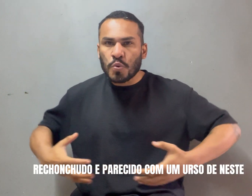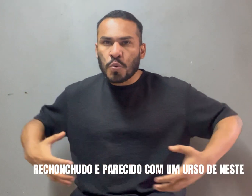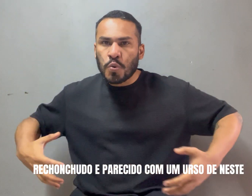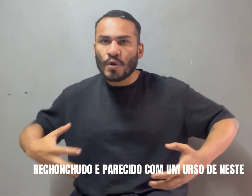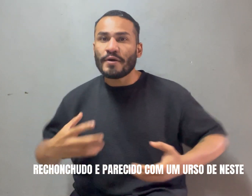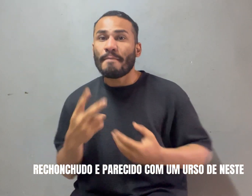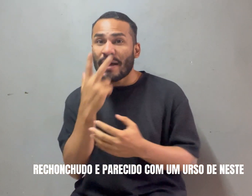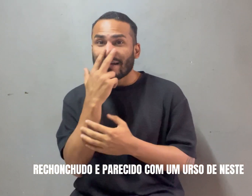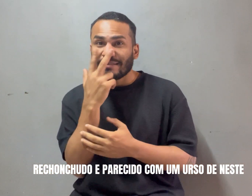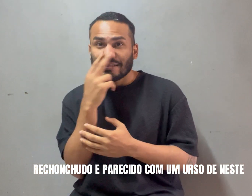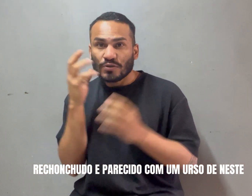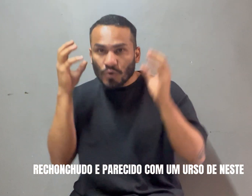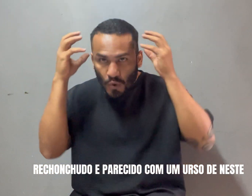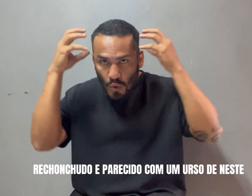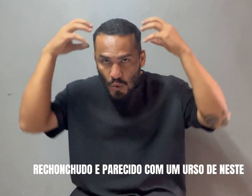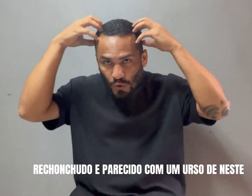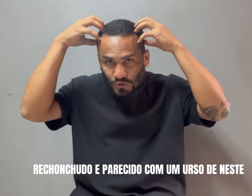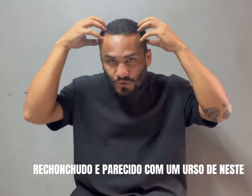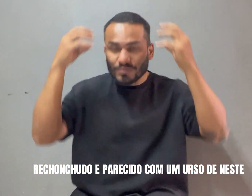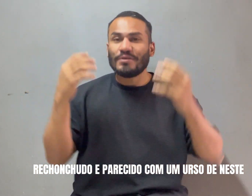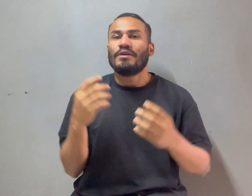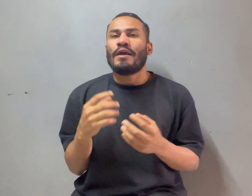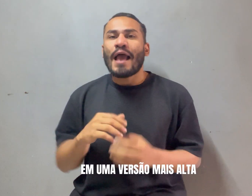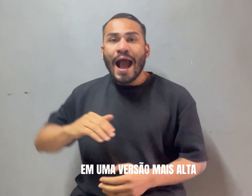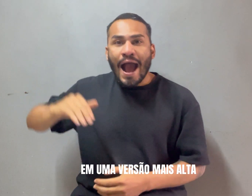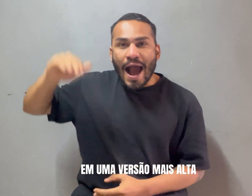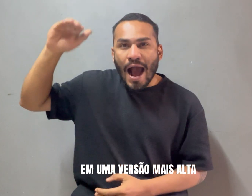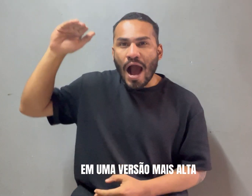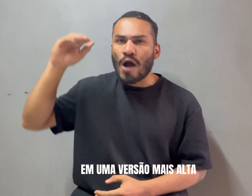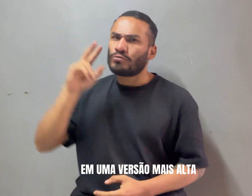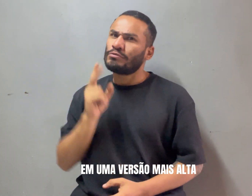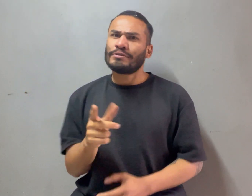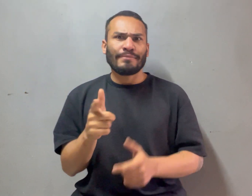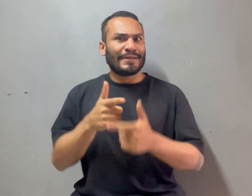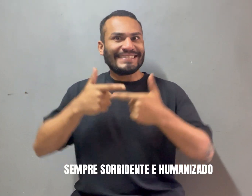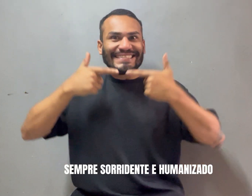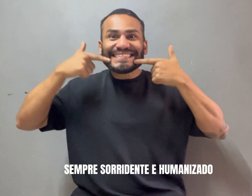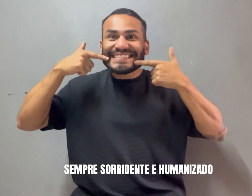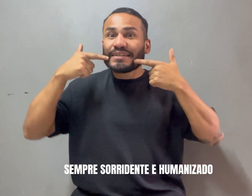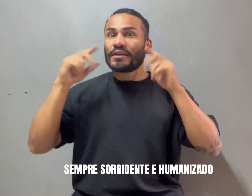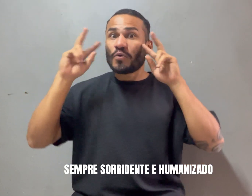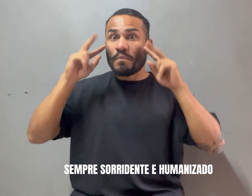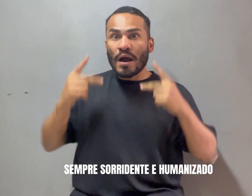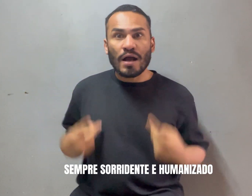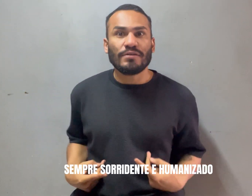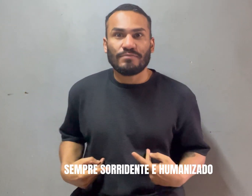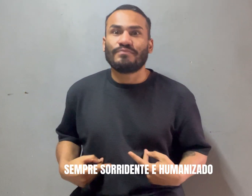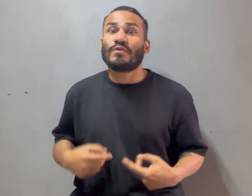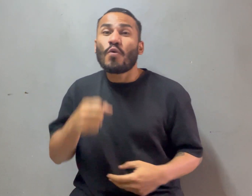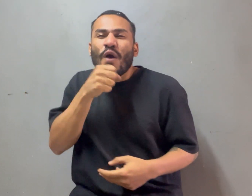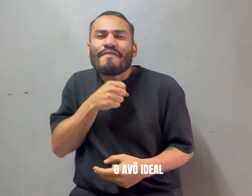rechonchudo e parecido com um urso de Nast, em uma versão mais alta, sempre sorridente e humanizado, o